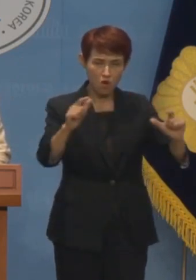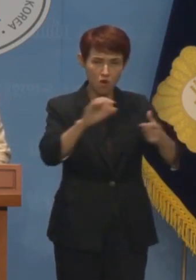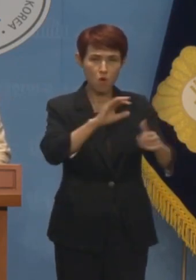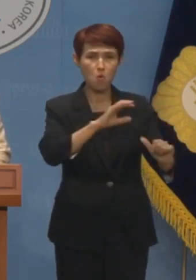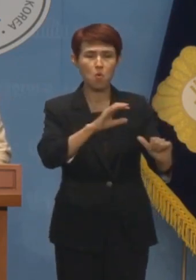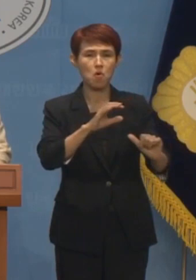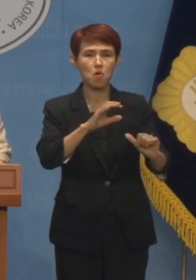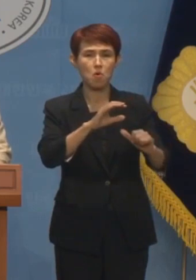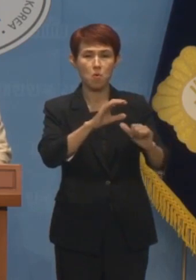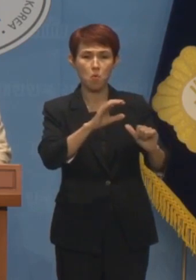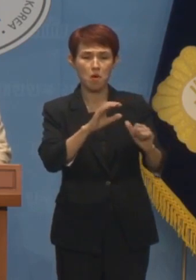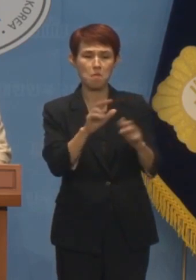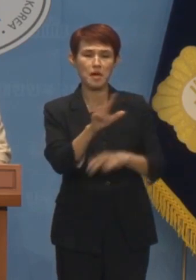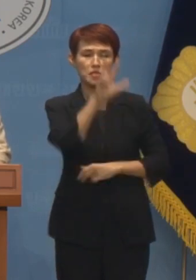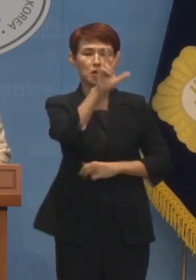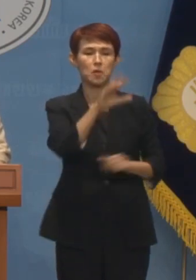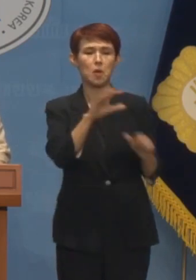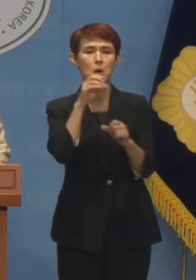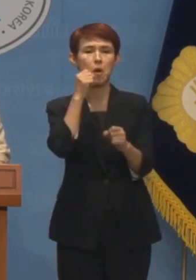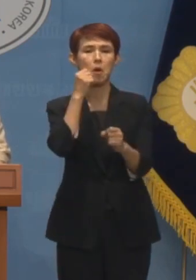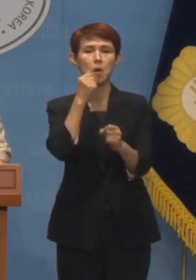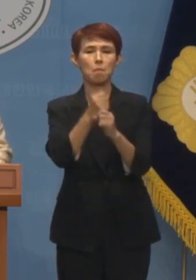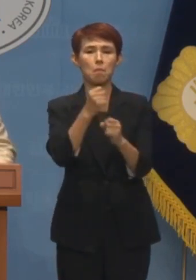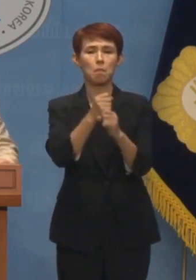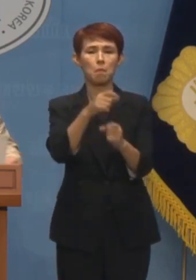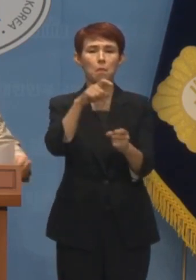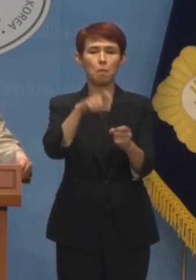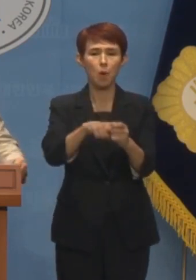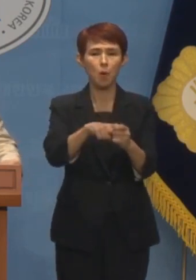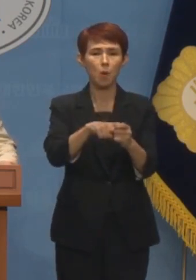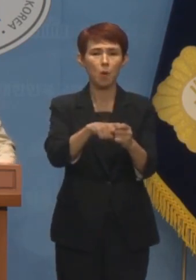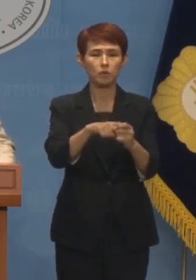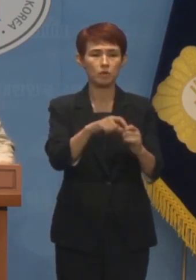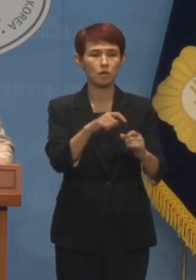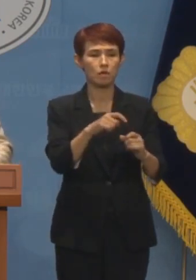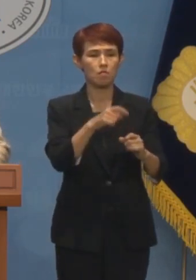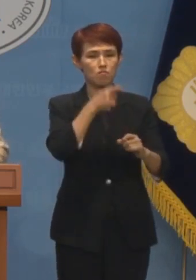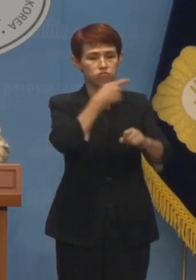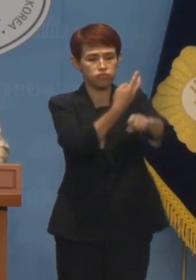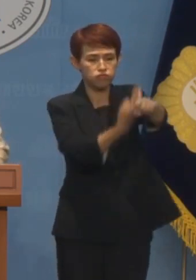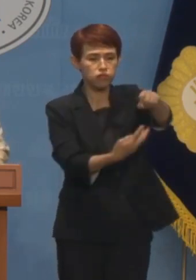활용이라는 교묘한 표현을 쓰고 있습니다.